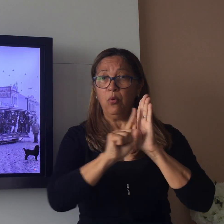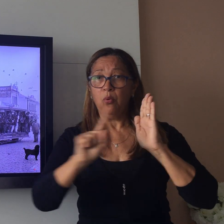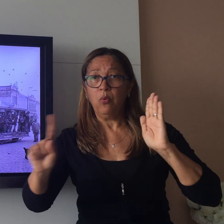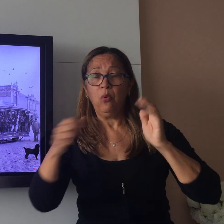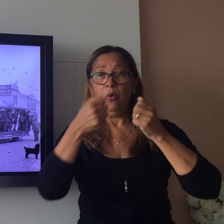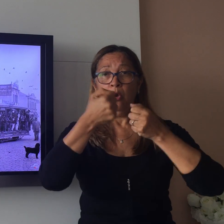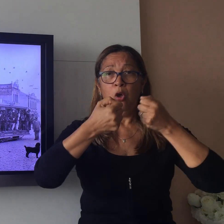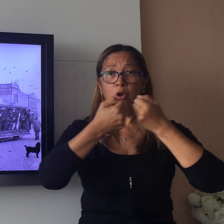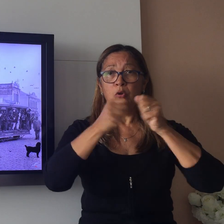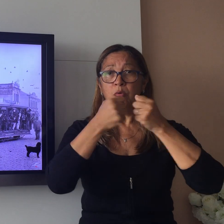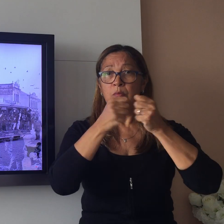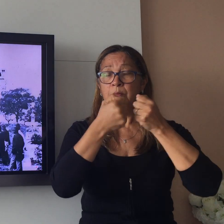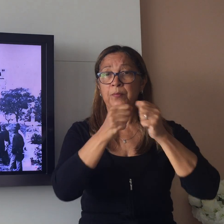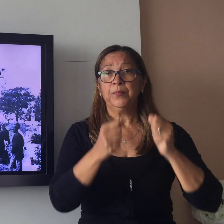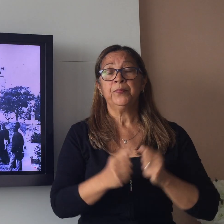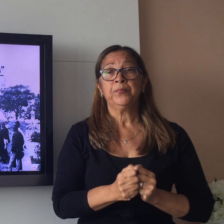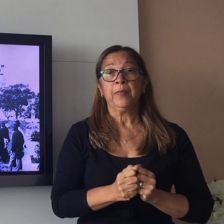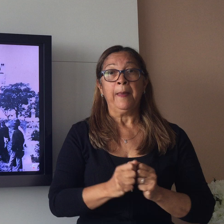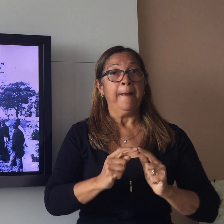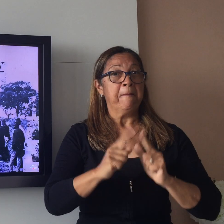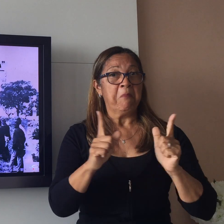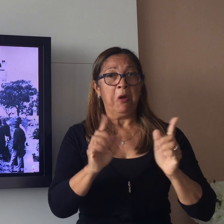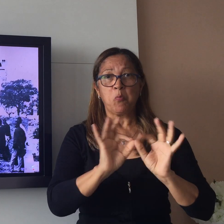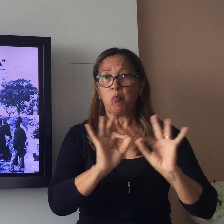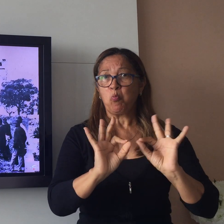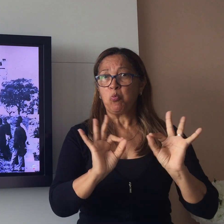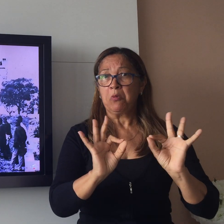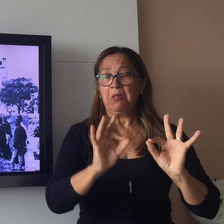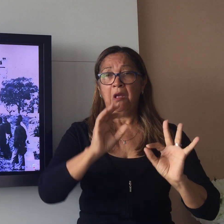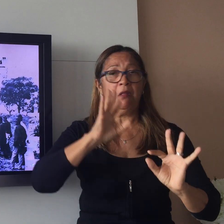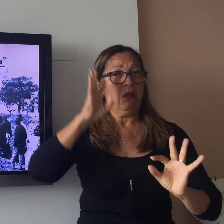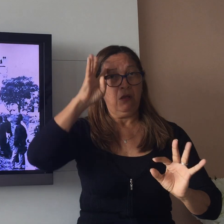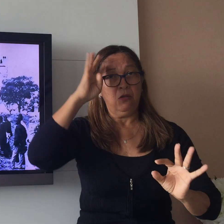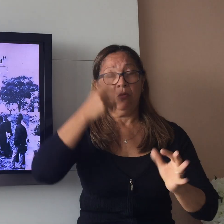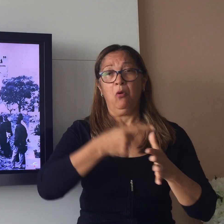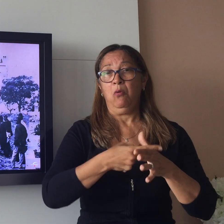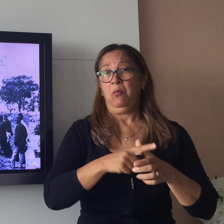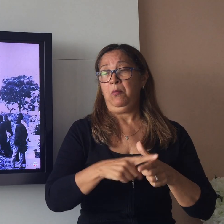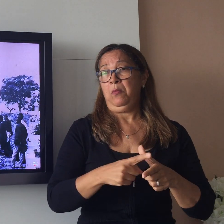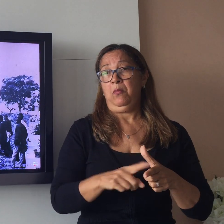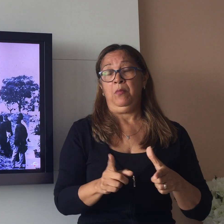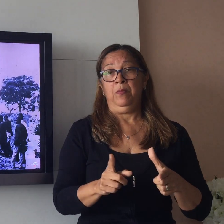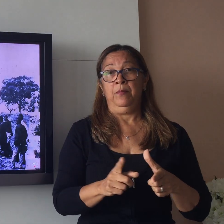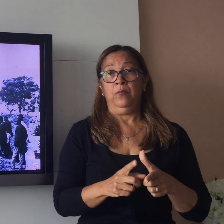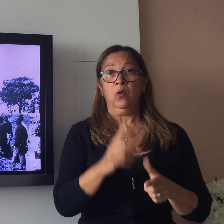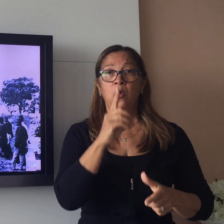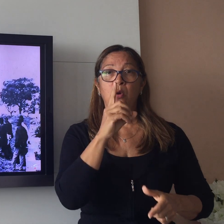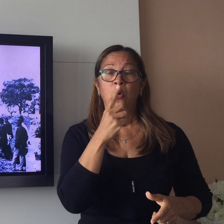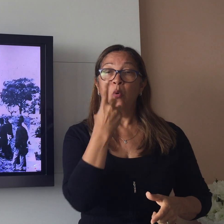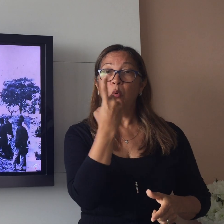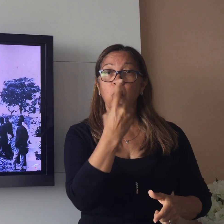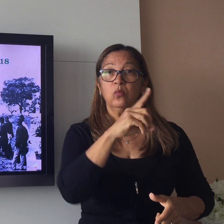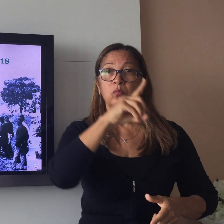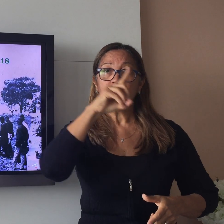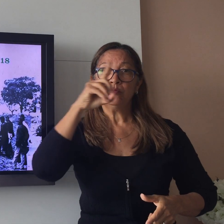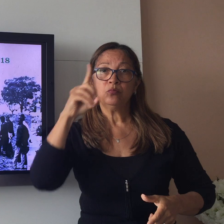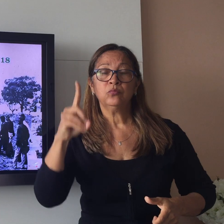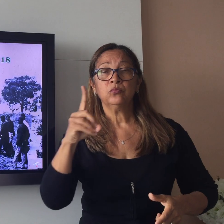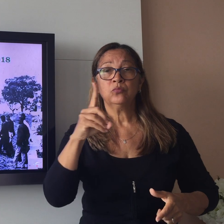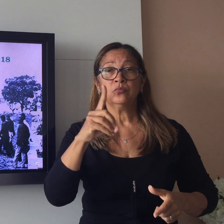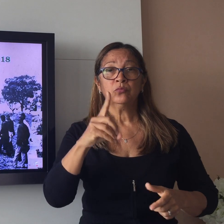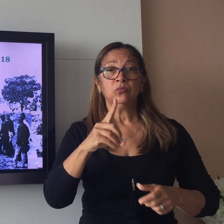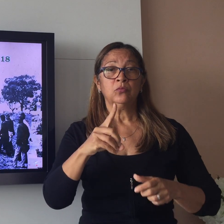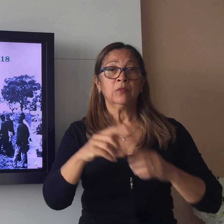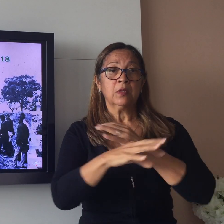transportes públicos. Mas nada disso adianta. Em apenas um dia, a cidade do Rio